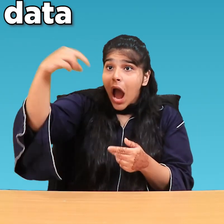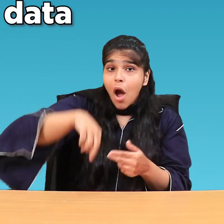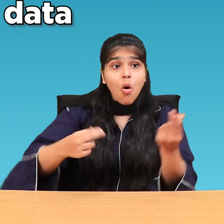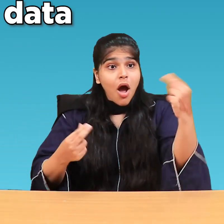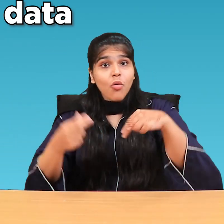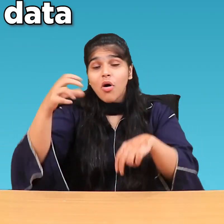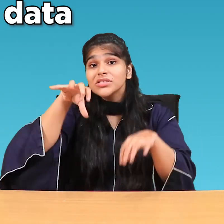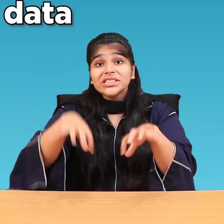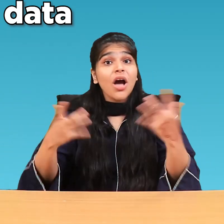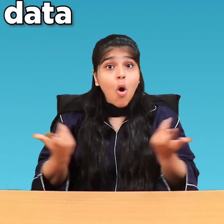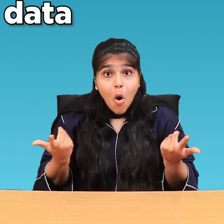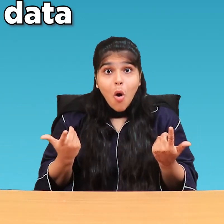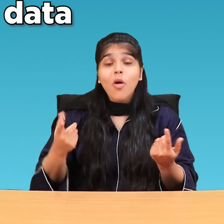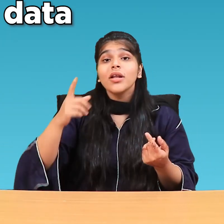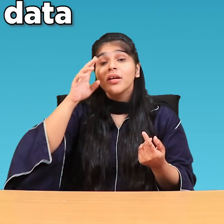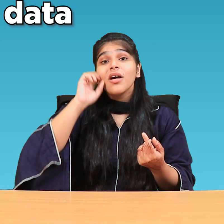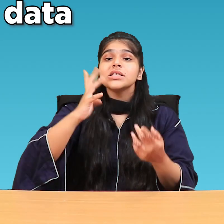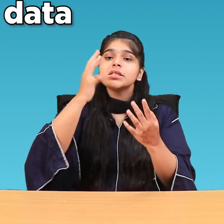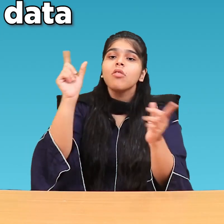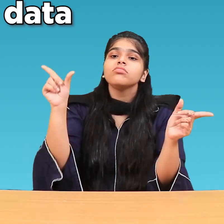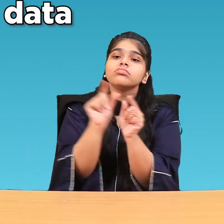جسٹ بیکاز یہاں پہ 400 لکھا ہوا ہے، نمبر بڑا